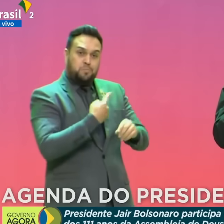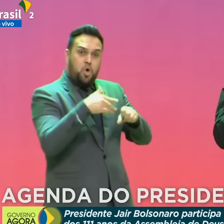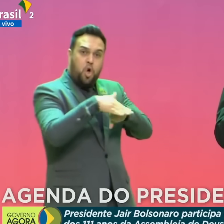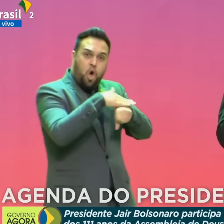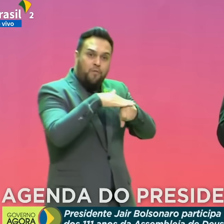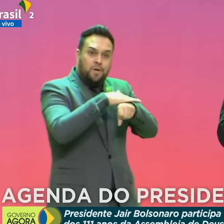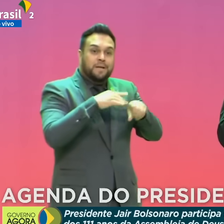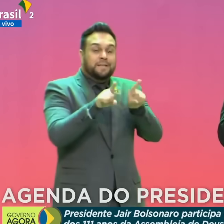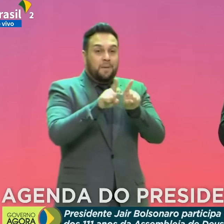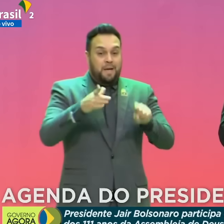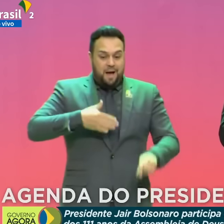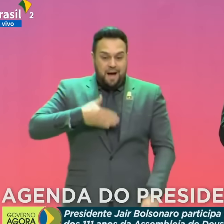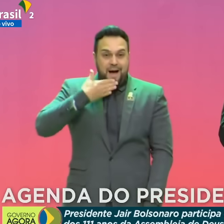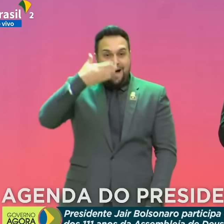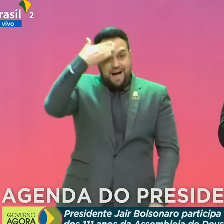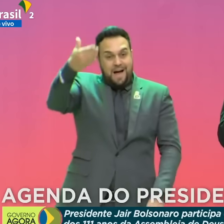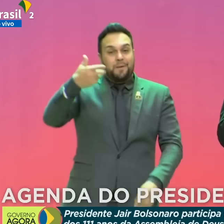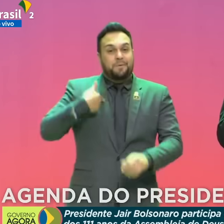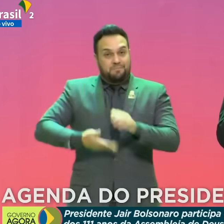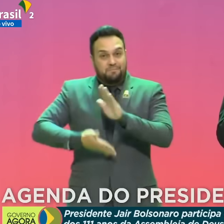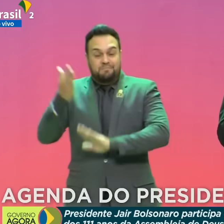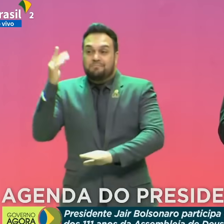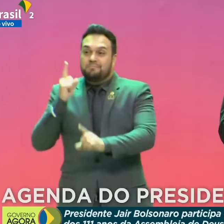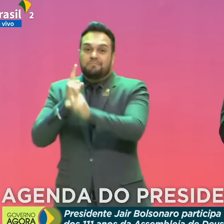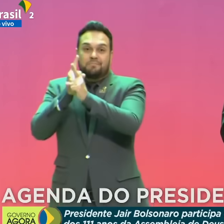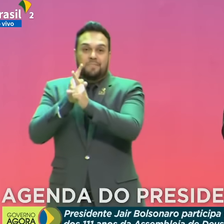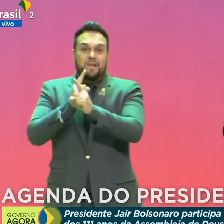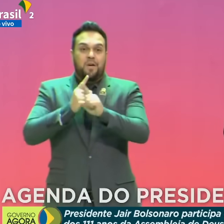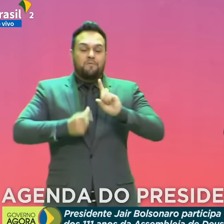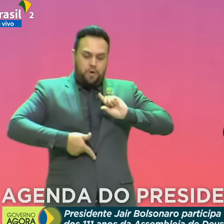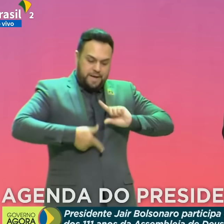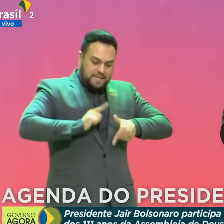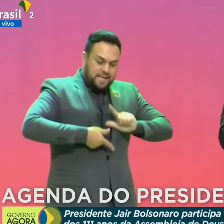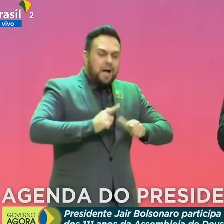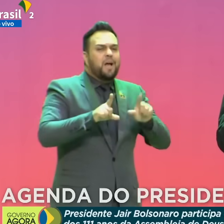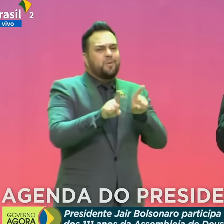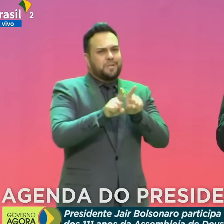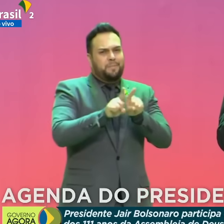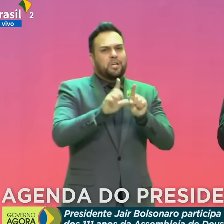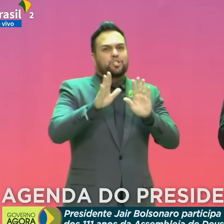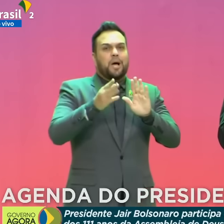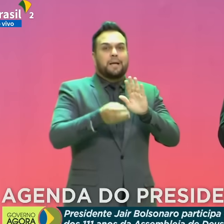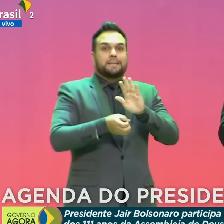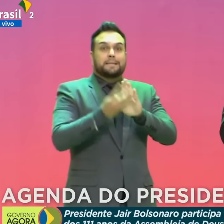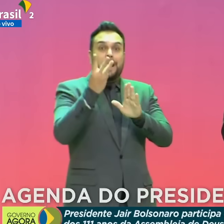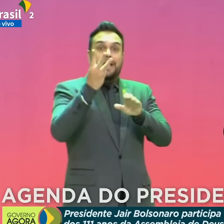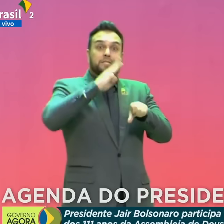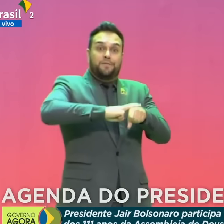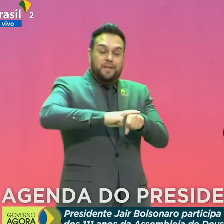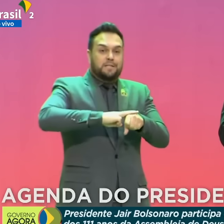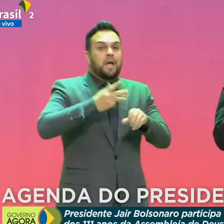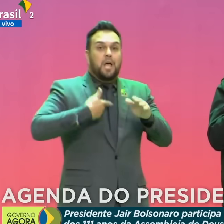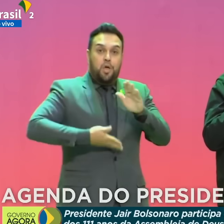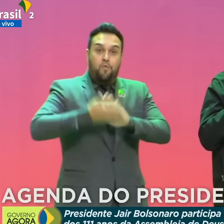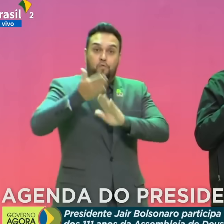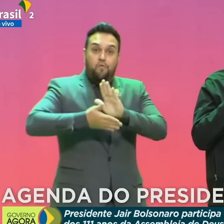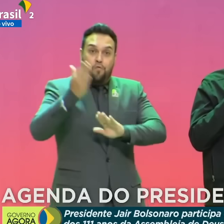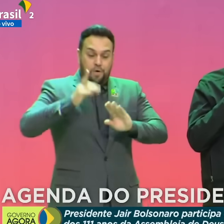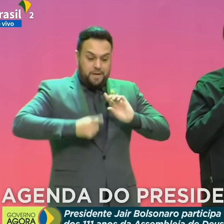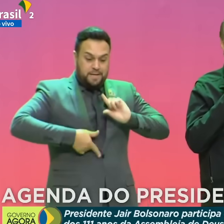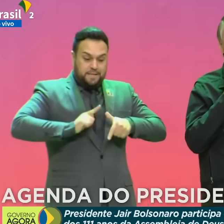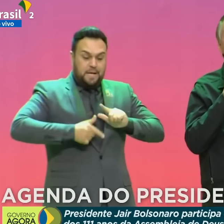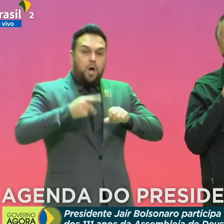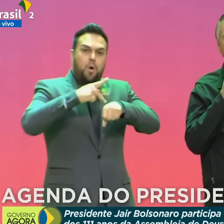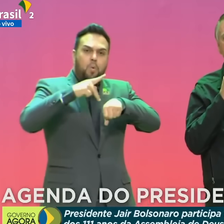no mundo árabe. Assim foi quando fui em Israel também, por 3 vezes ao longo da minha vida.